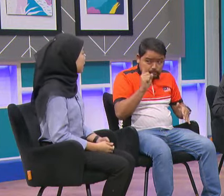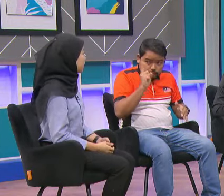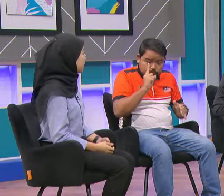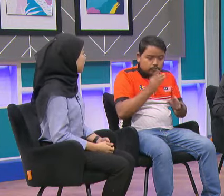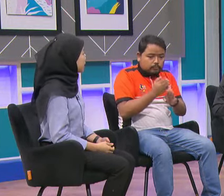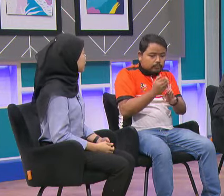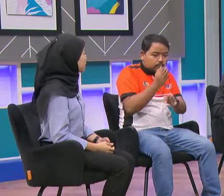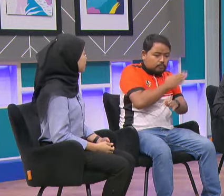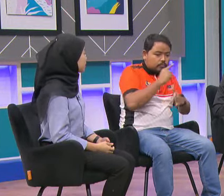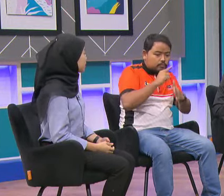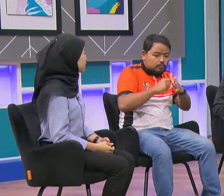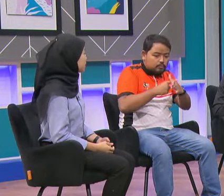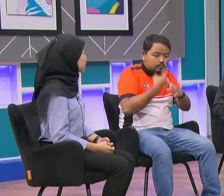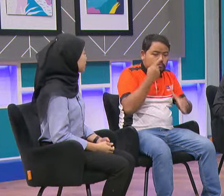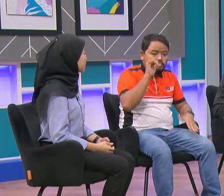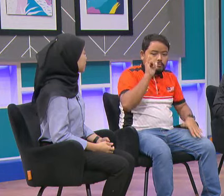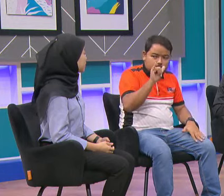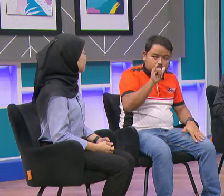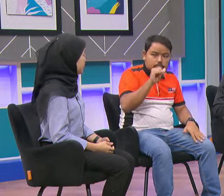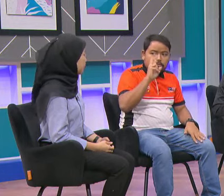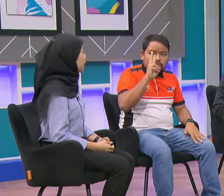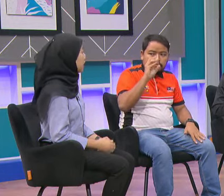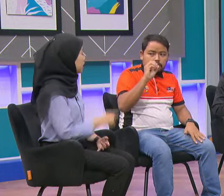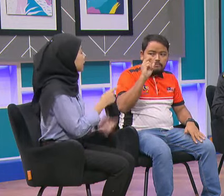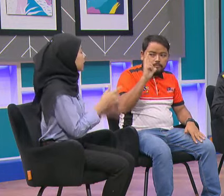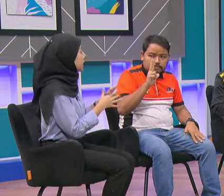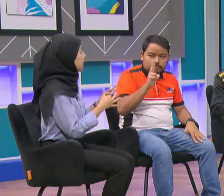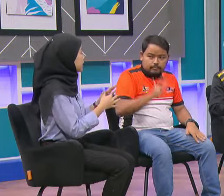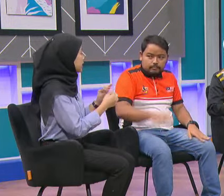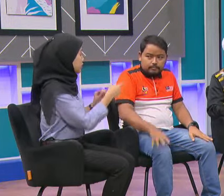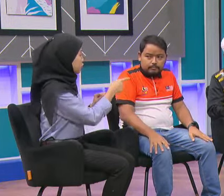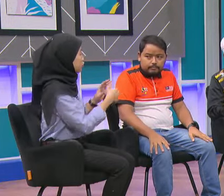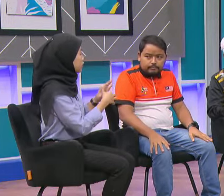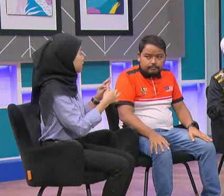saya dapat dari las tujuan